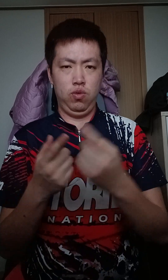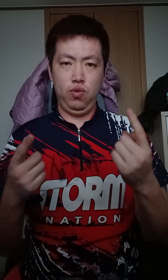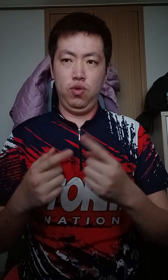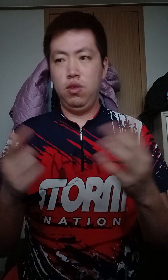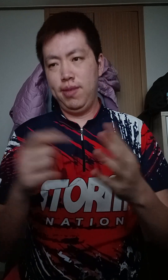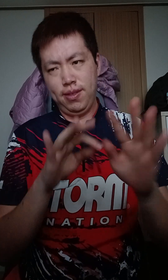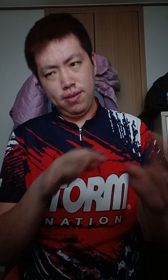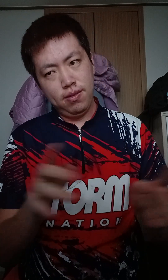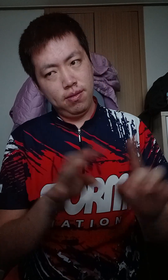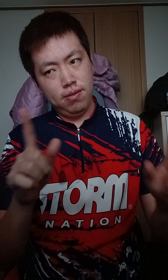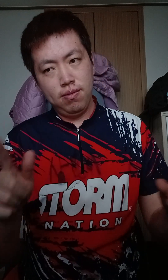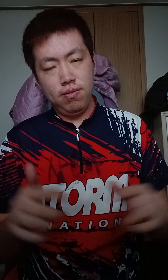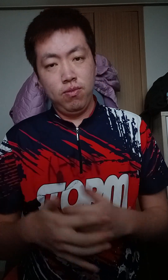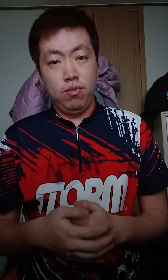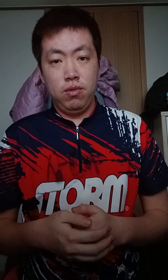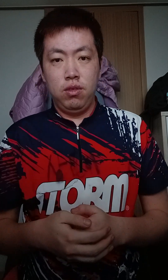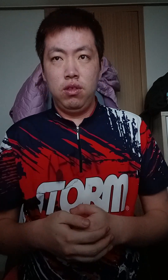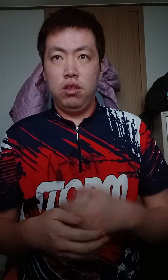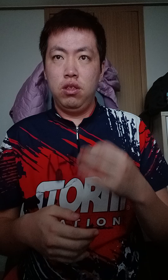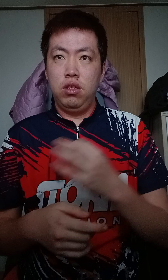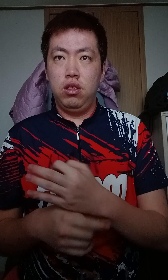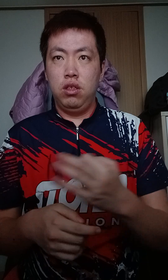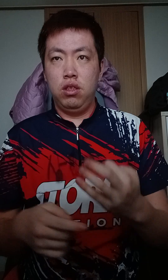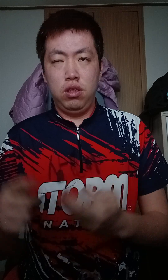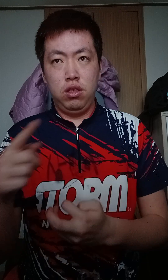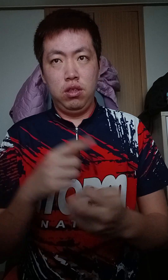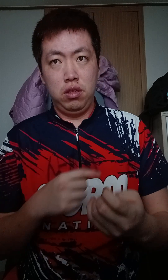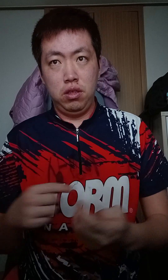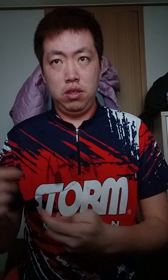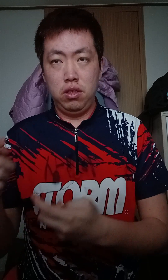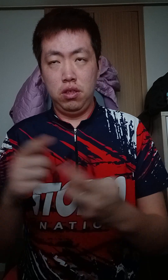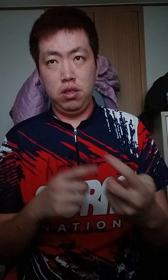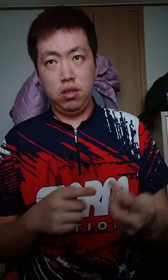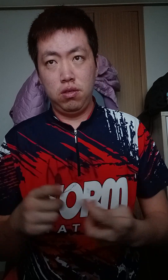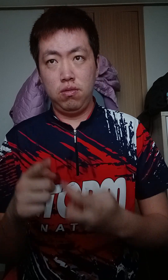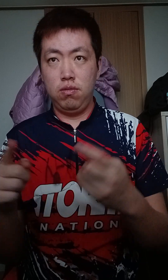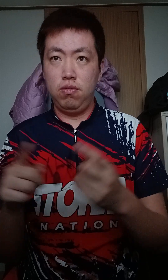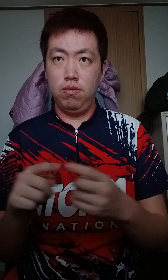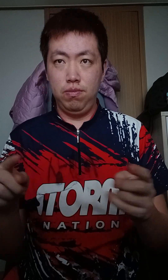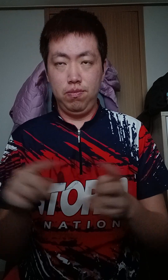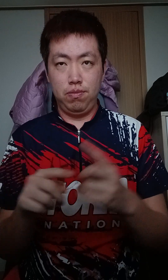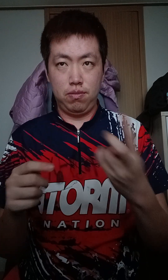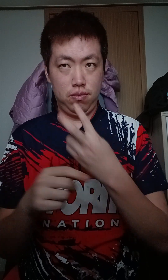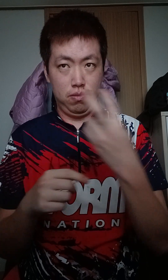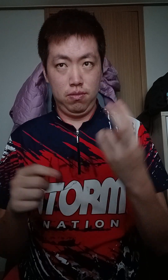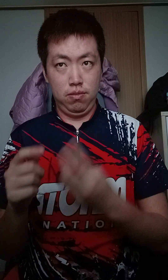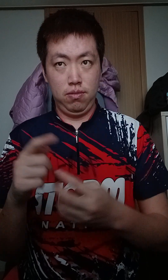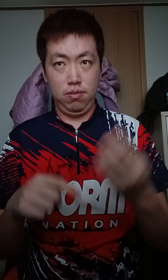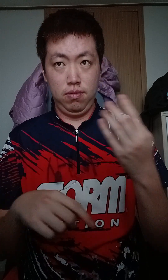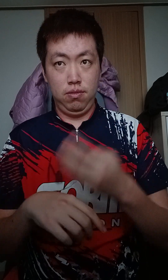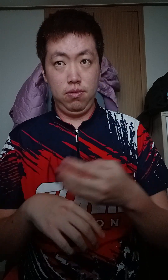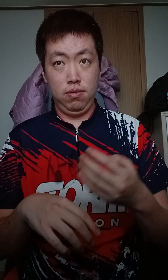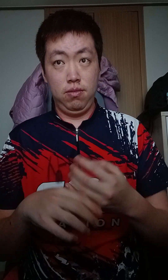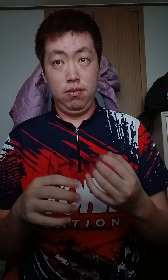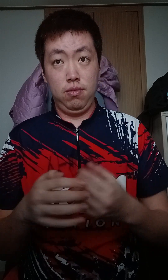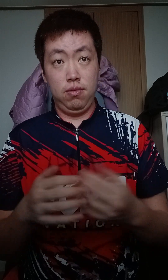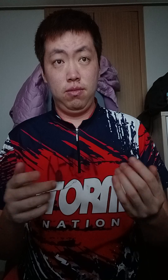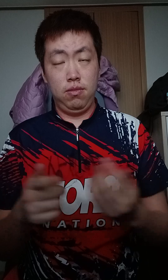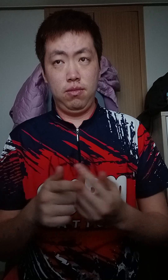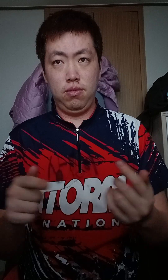것으로 보이는데요. 저는 제주시의회 미래통합당 부상일 예비후보와 생방송 대담에서 뵙도록 하고 안서연 기자의 보도부터